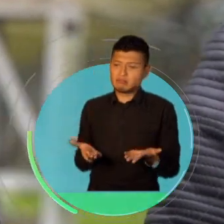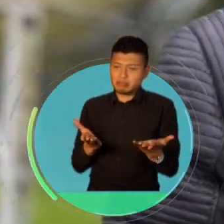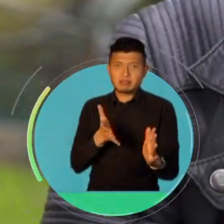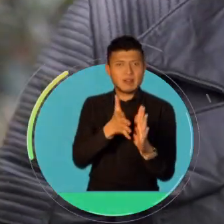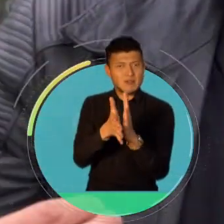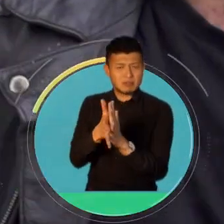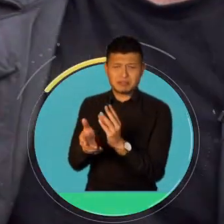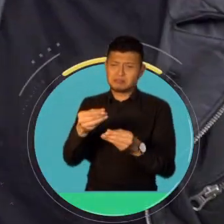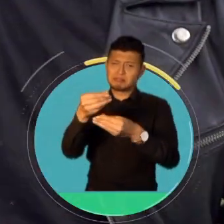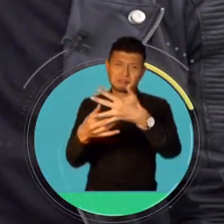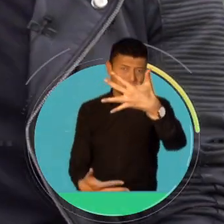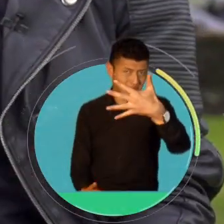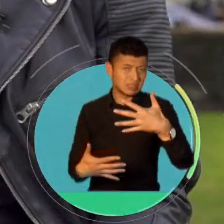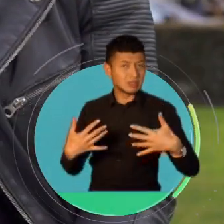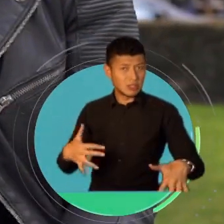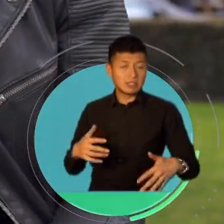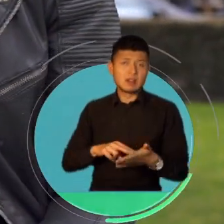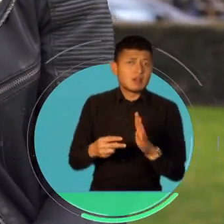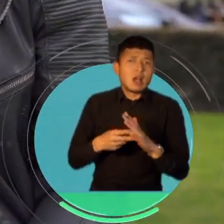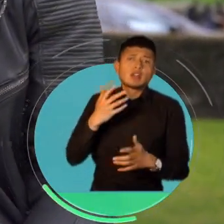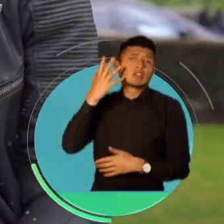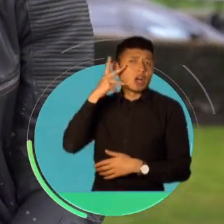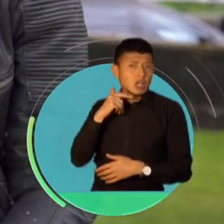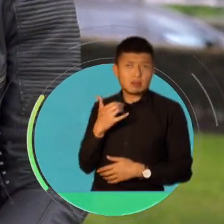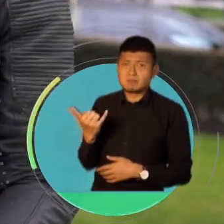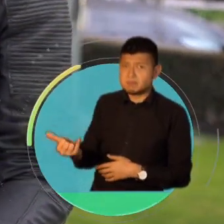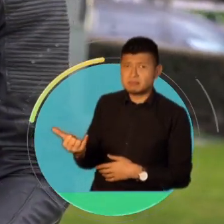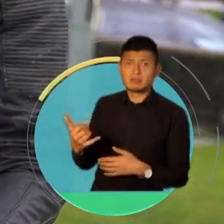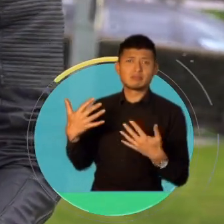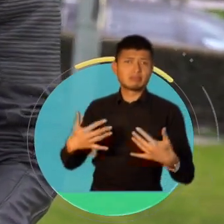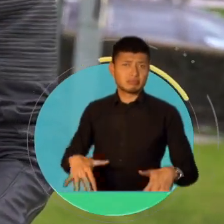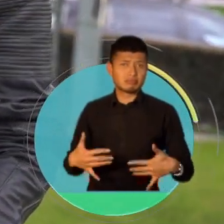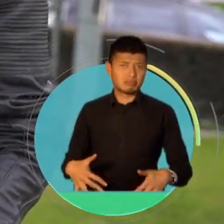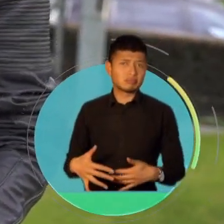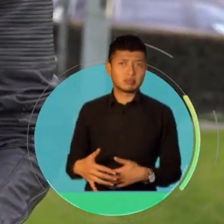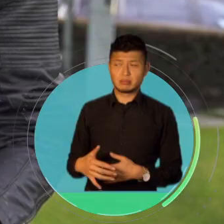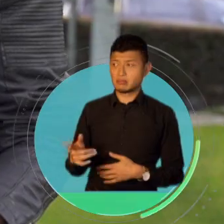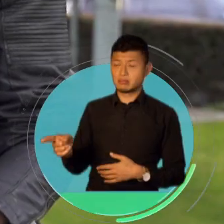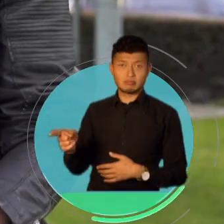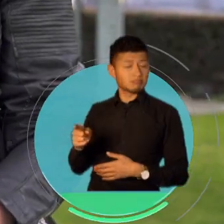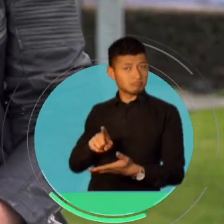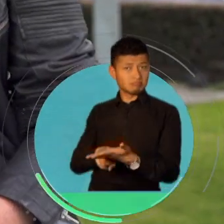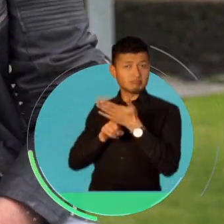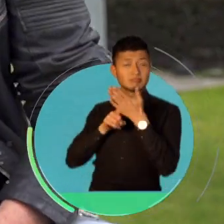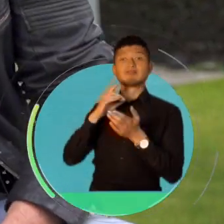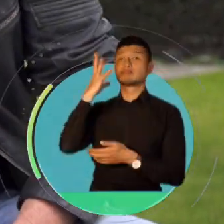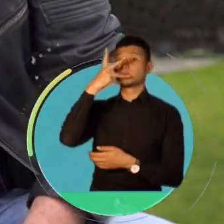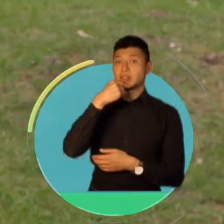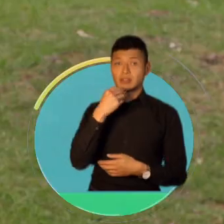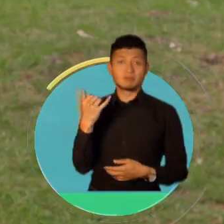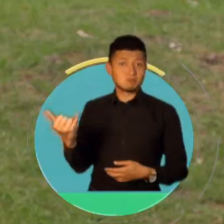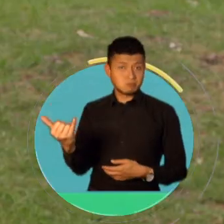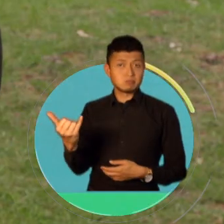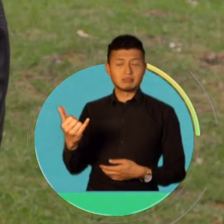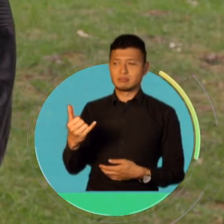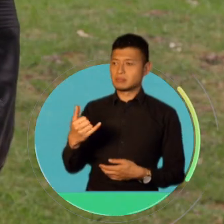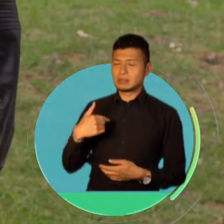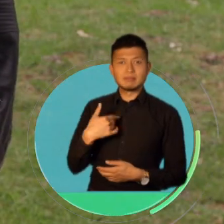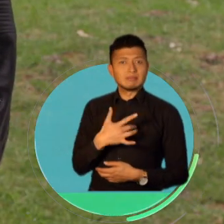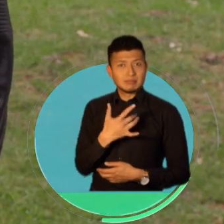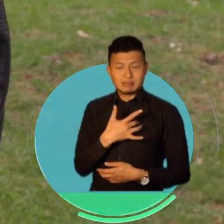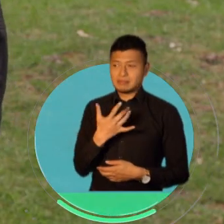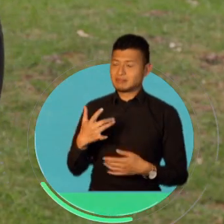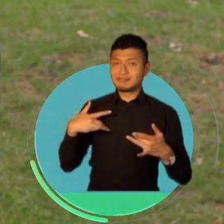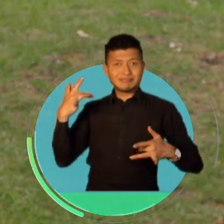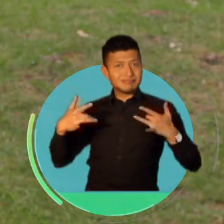montón de información o sea es como es que es nuestro día a día es como lo que comemos lo que desayunamos lo que cenamos Entonces es muy bonito y lo que tratamos de hacer es colocarle